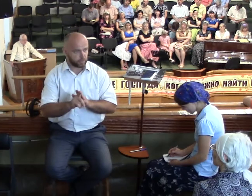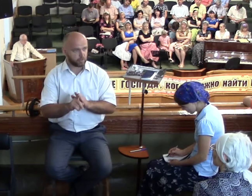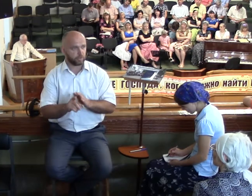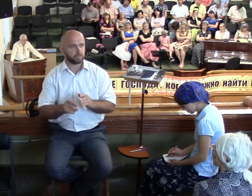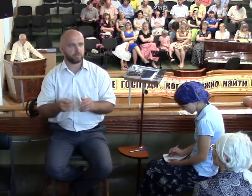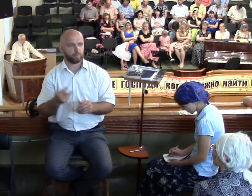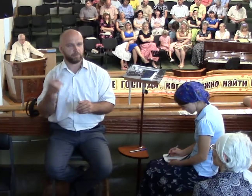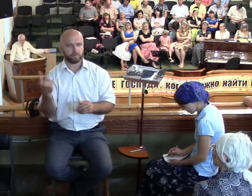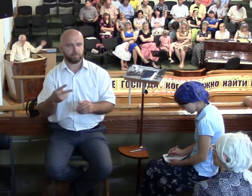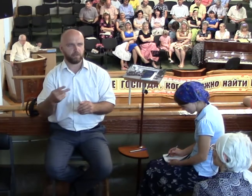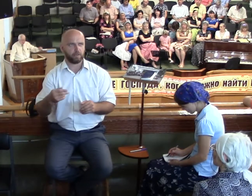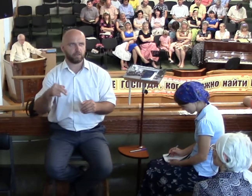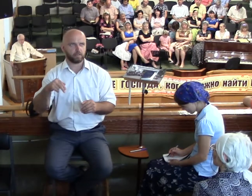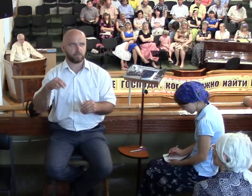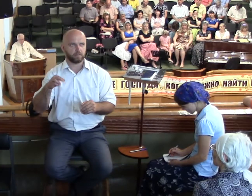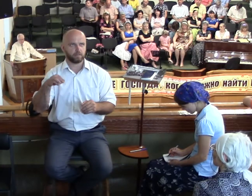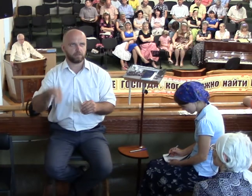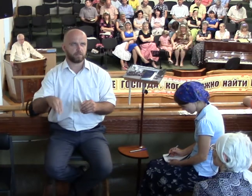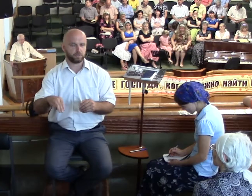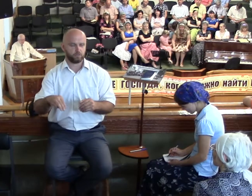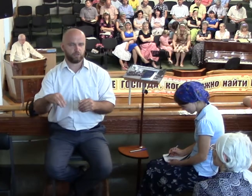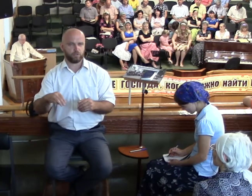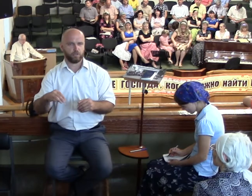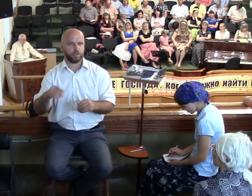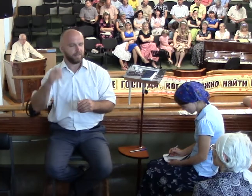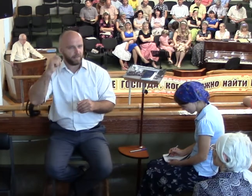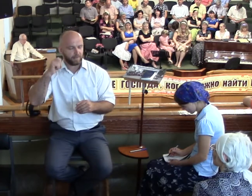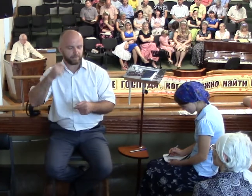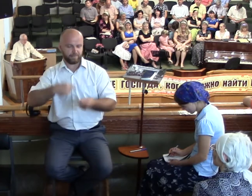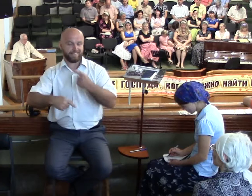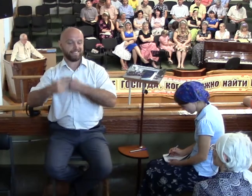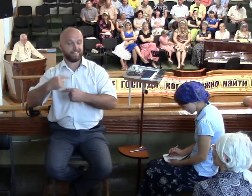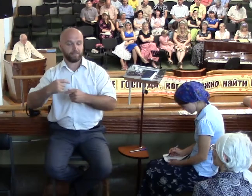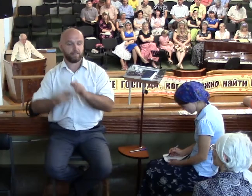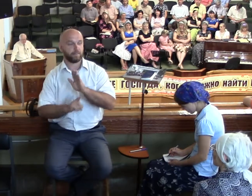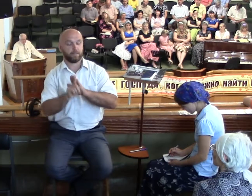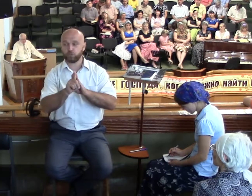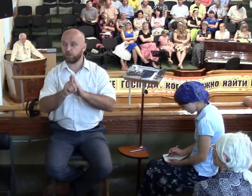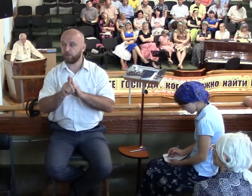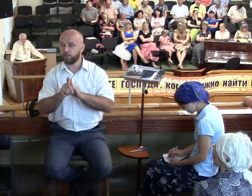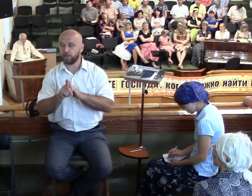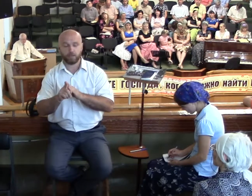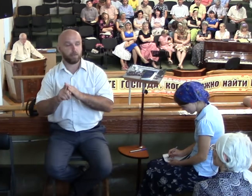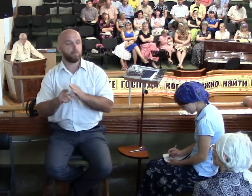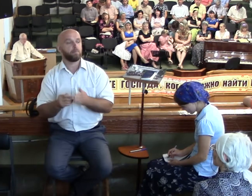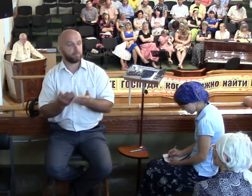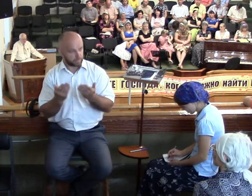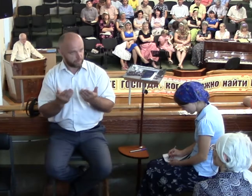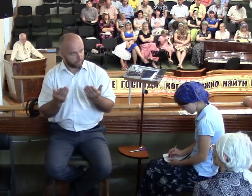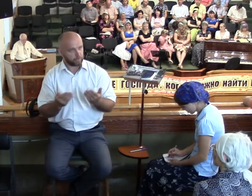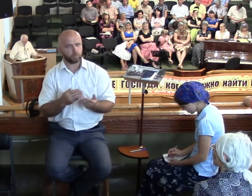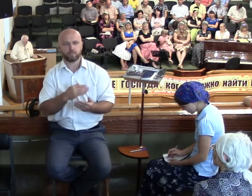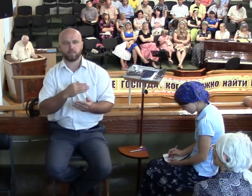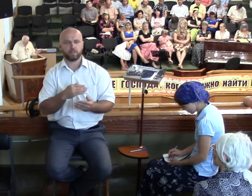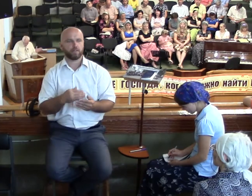больше 1600 до Рождества Христа, я не сказал, 1600 лет до Рождества Христа.